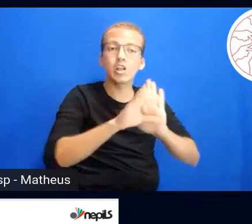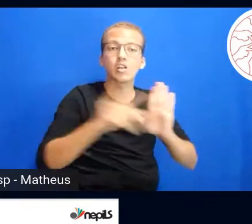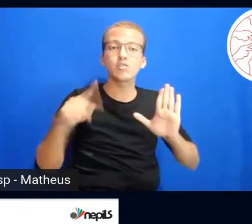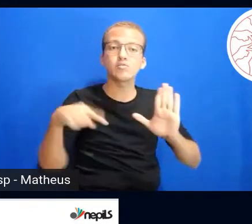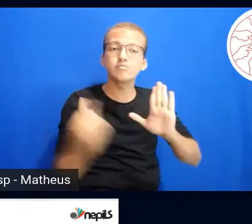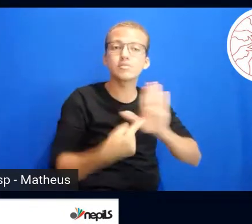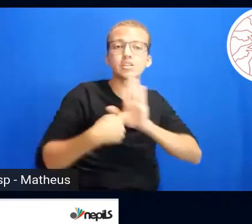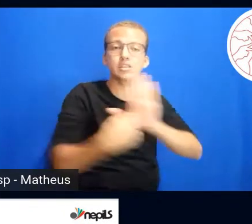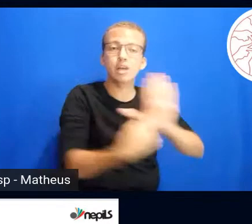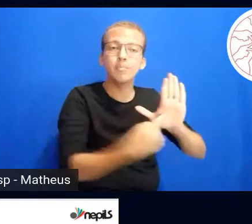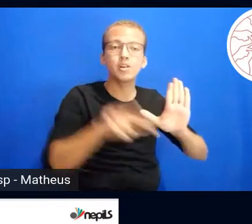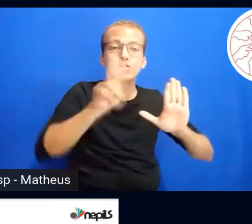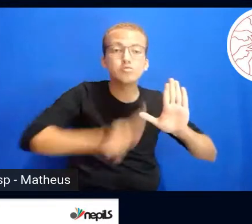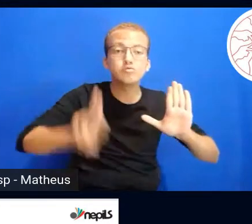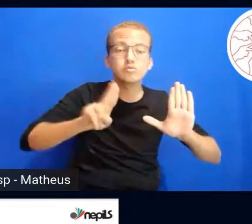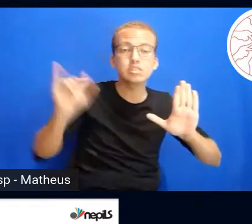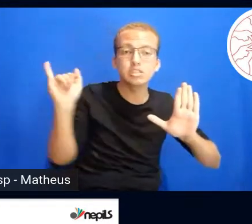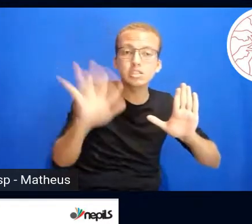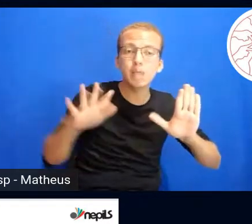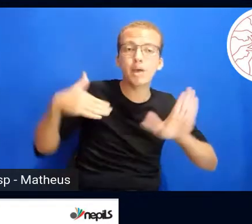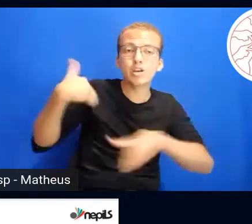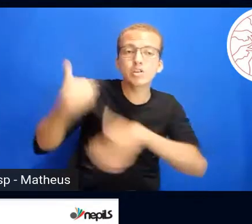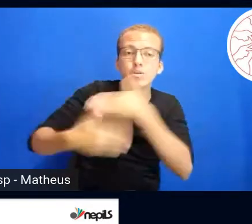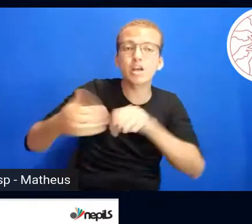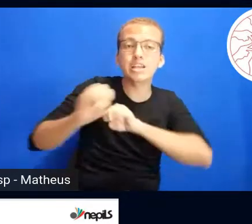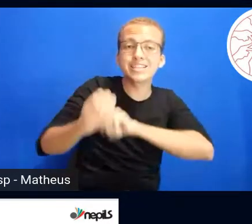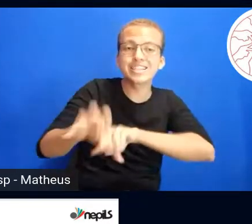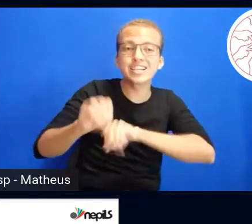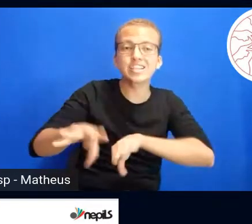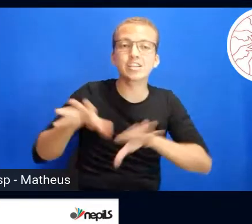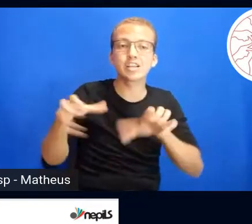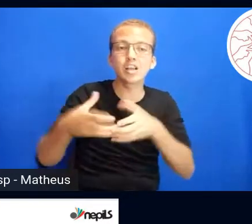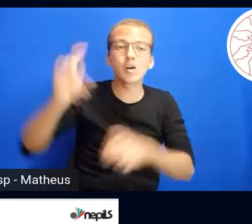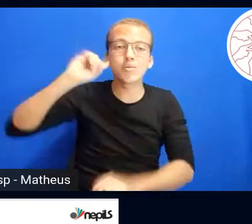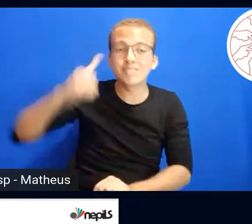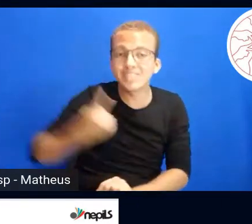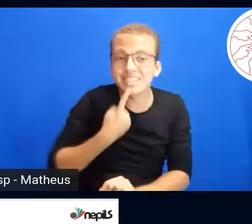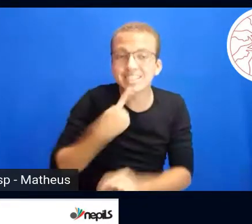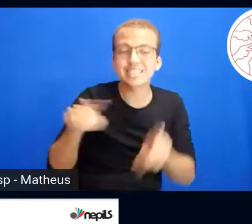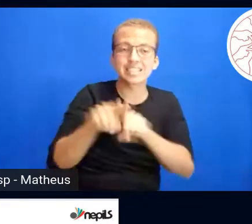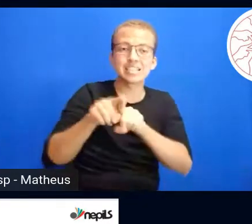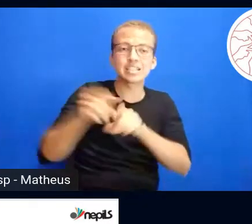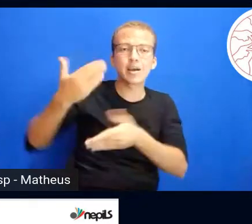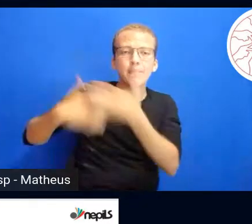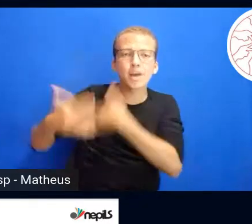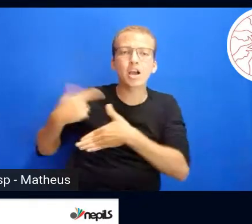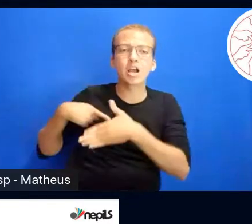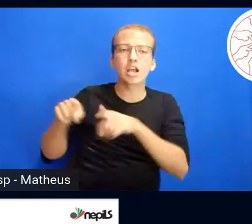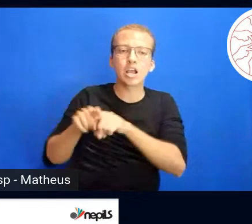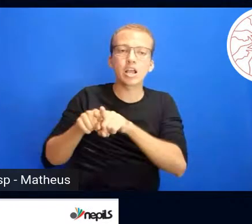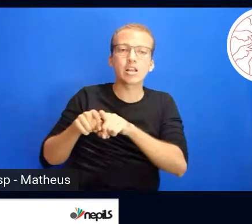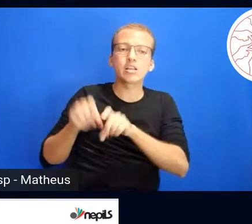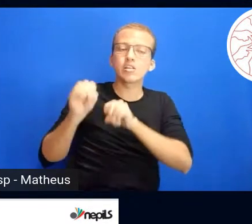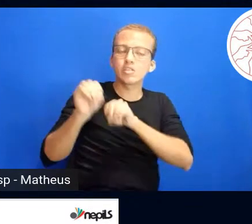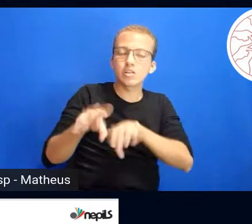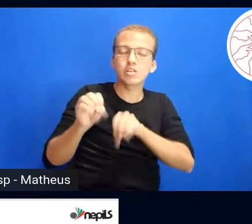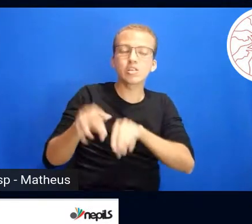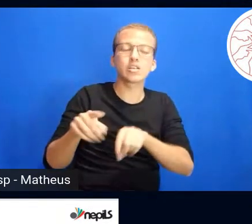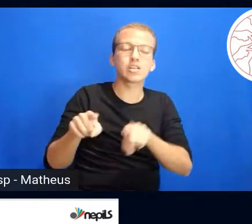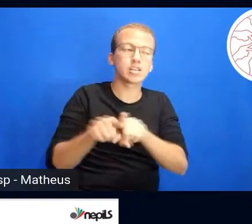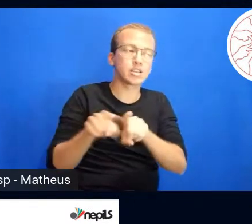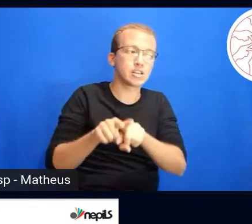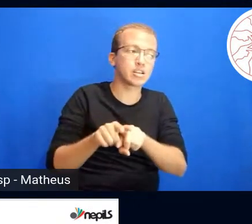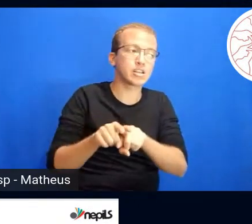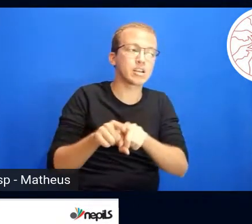o uso da imagem no percurso educacional do surdo, porque desde os primeiros ensinamentos, desde as primeiras instruções dos FRE, nas